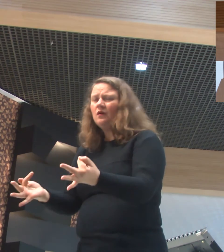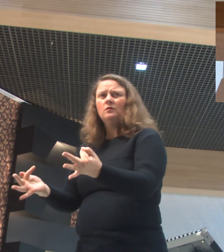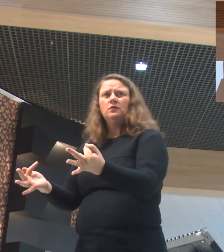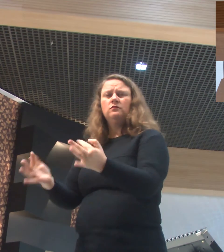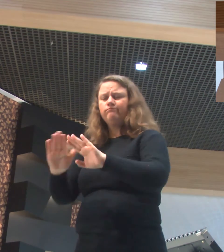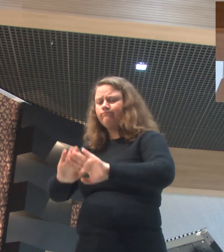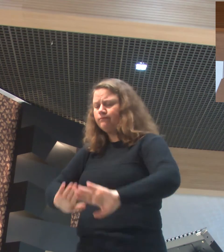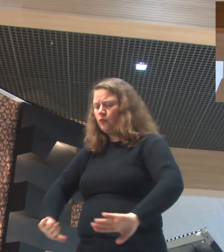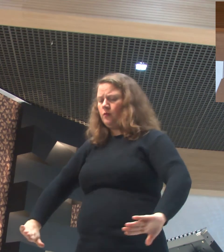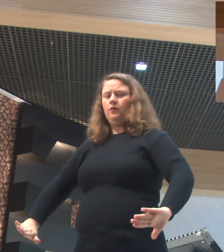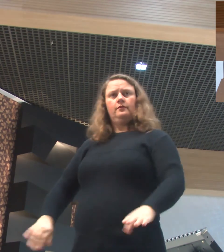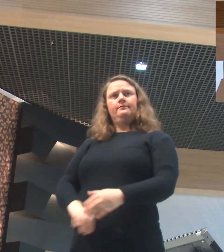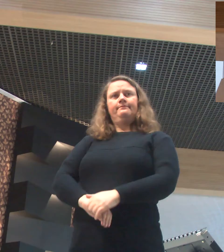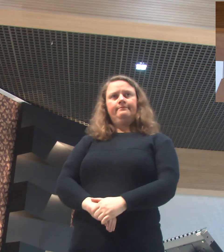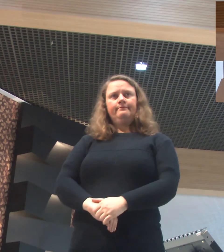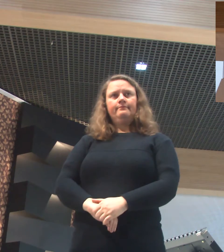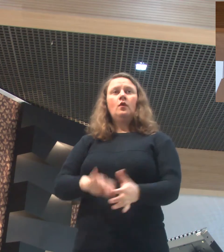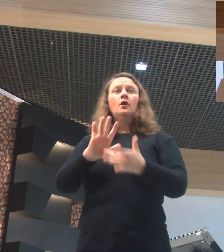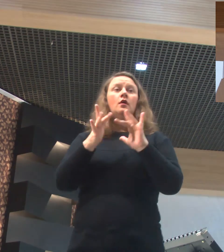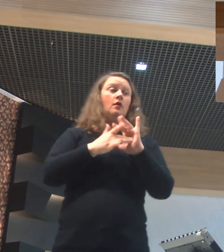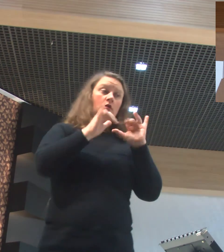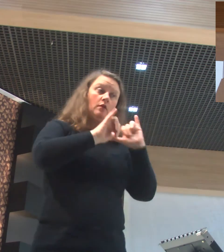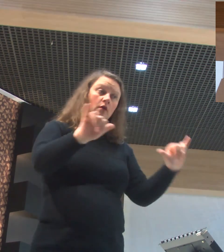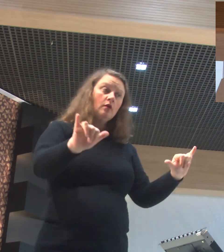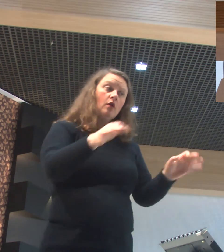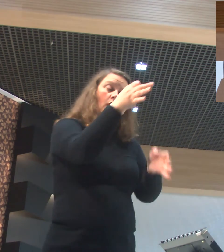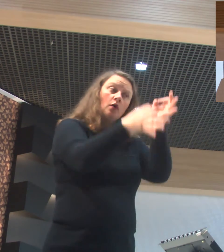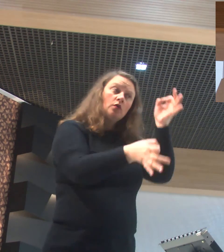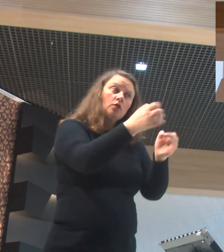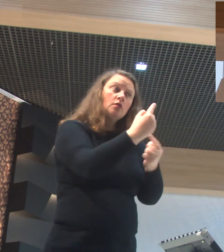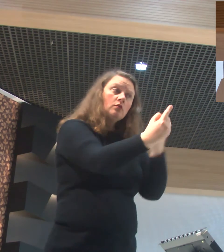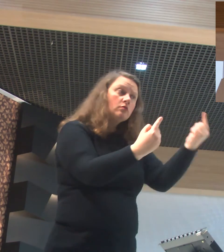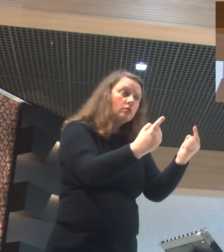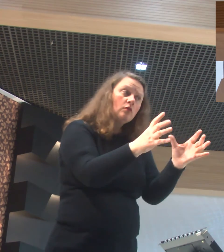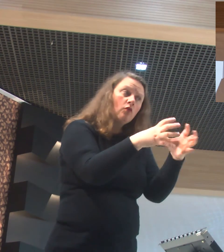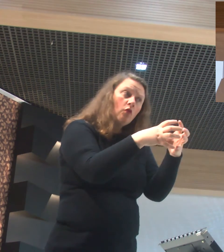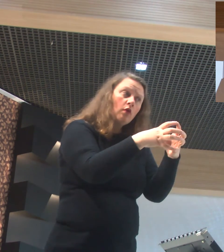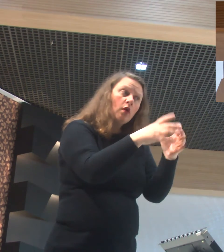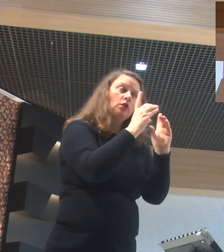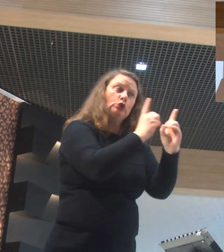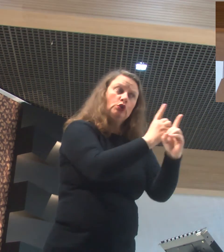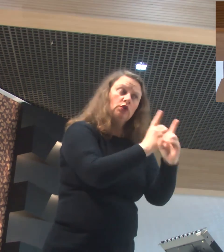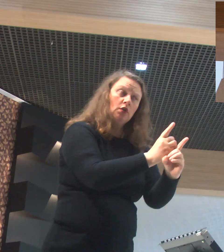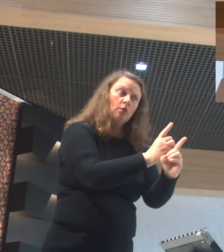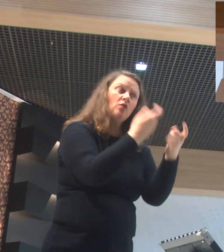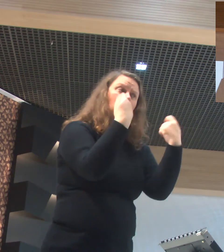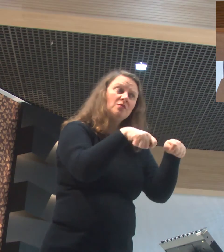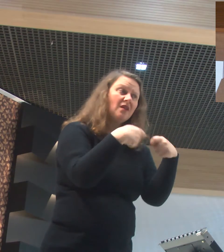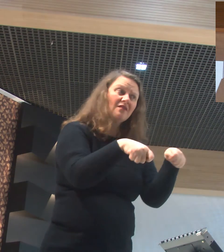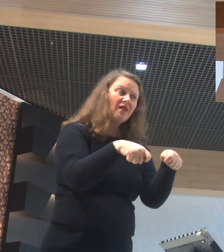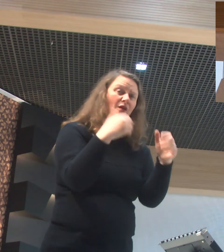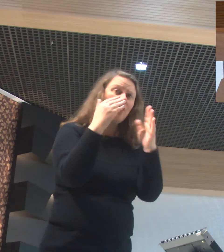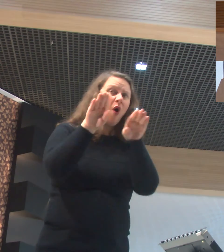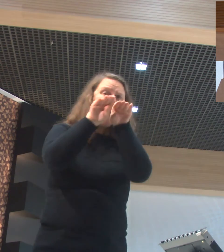Jesus disse, a justiça de vocês tem que ser superior à dos fariseus e dos mestres da